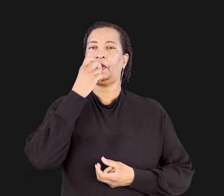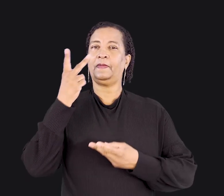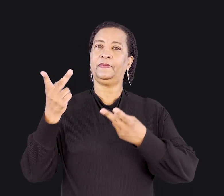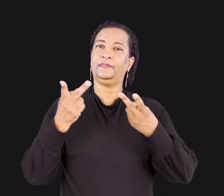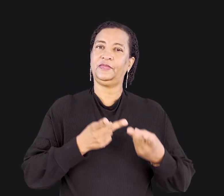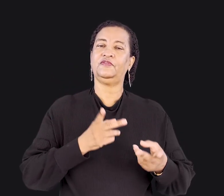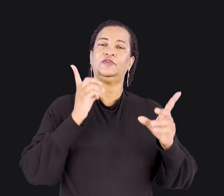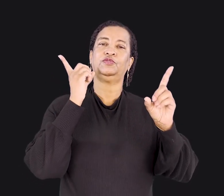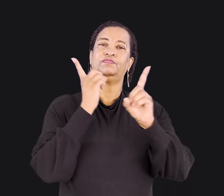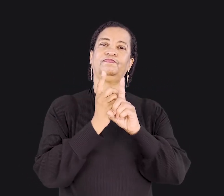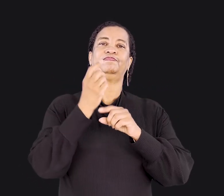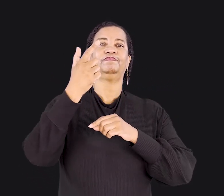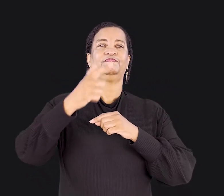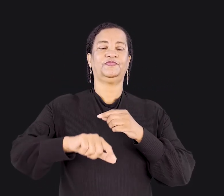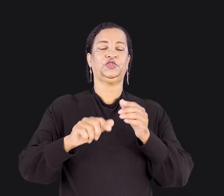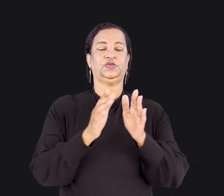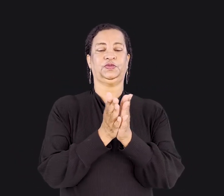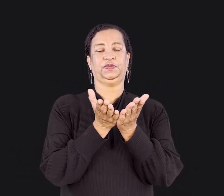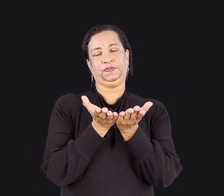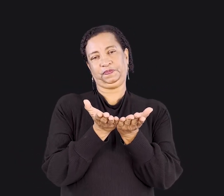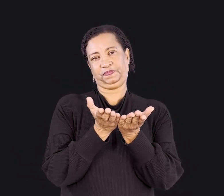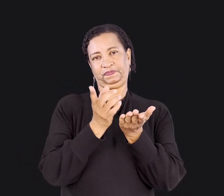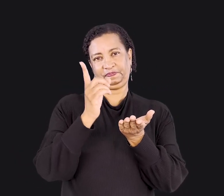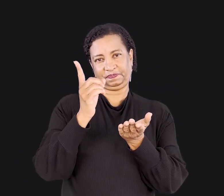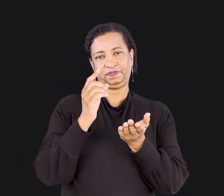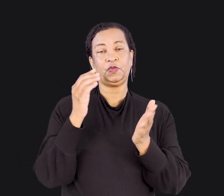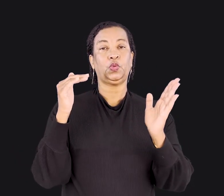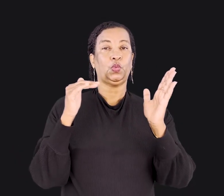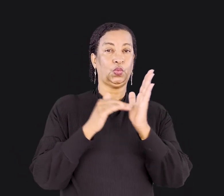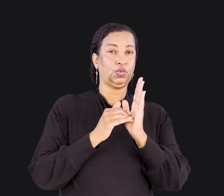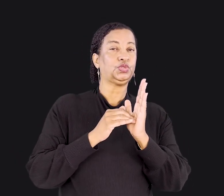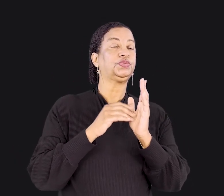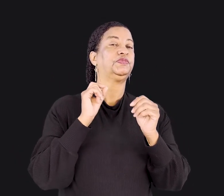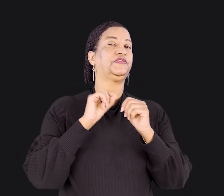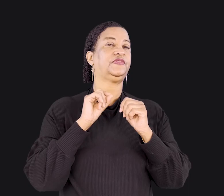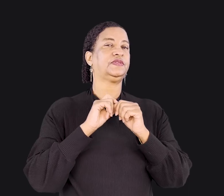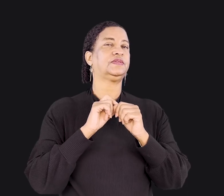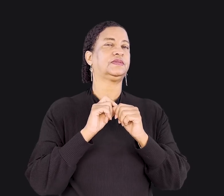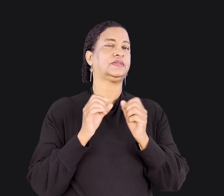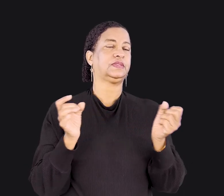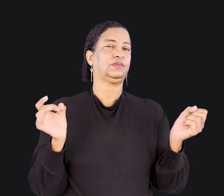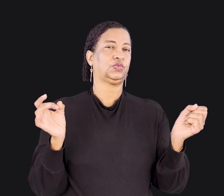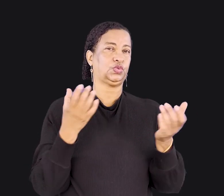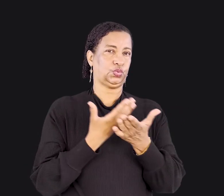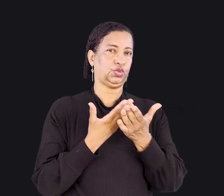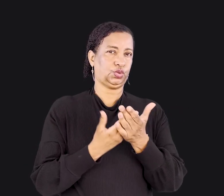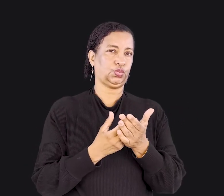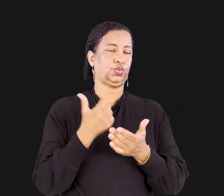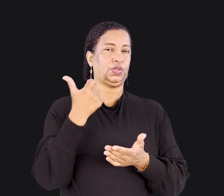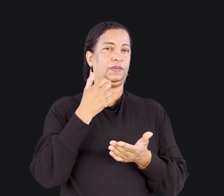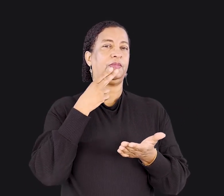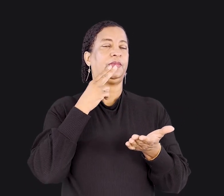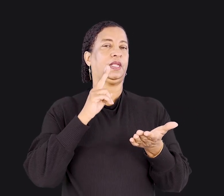Seja bem-vindo a mais um Encontro com a Palavra. No último programa finalizamos o estudo da primeira carta de Paulo aos